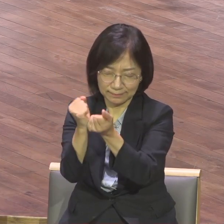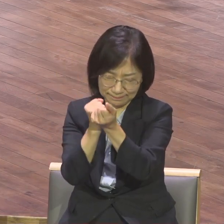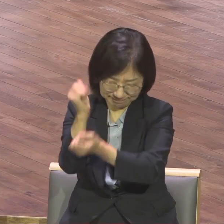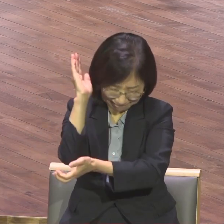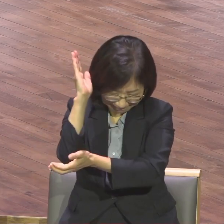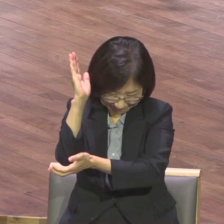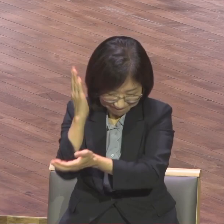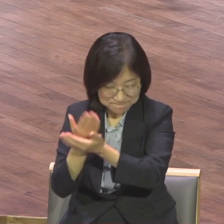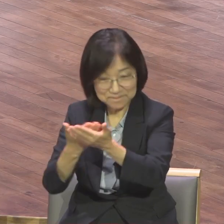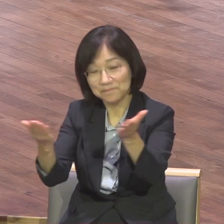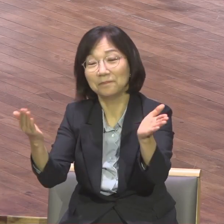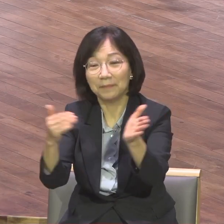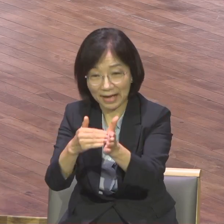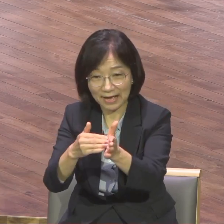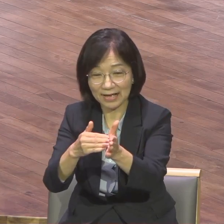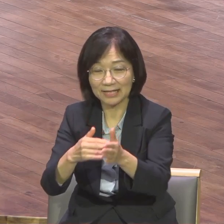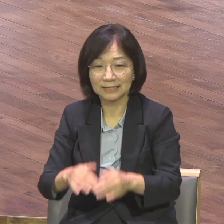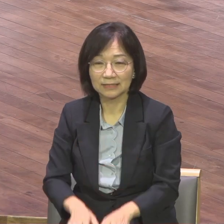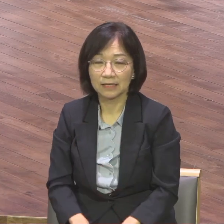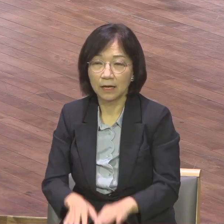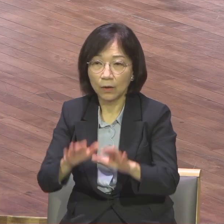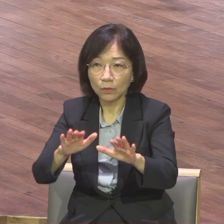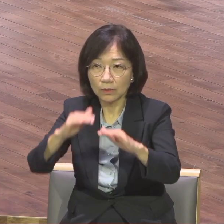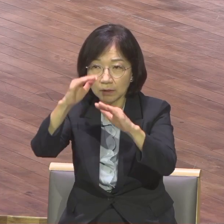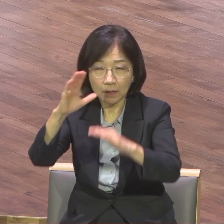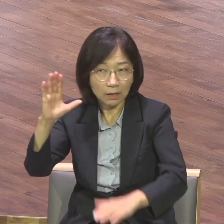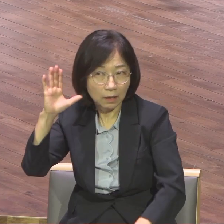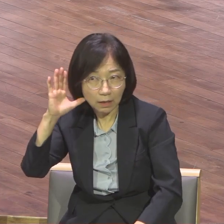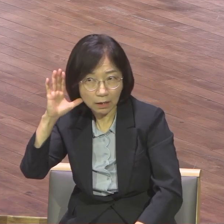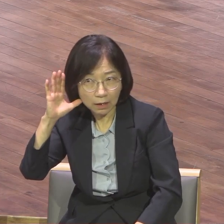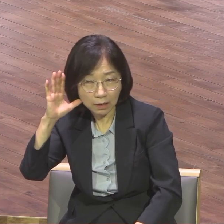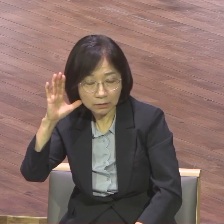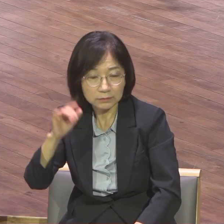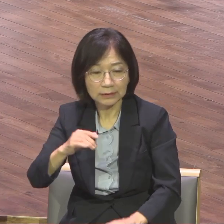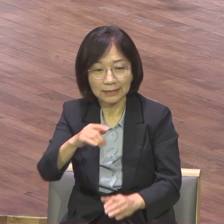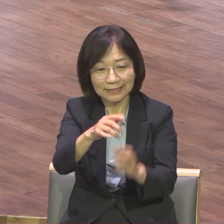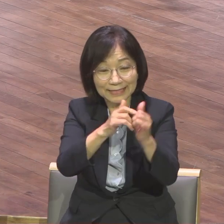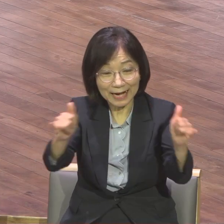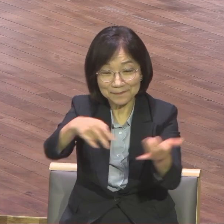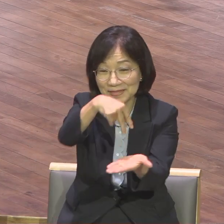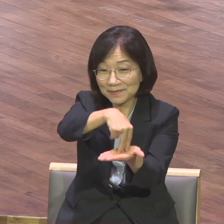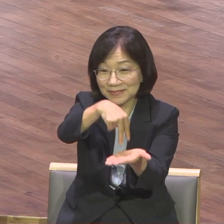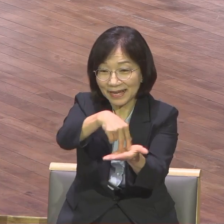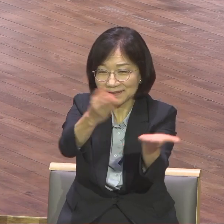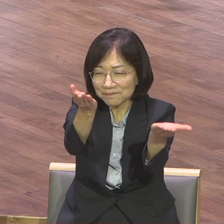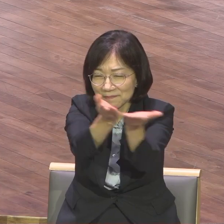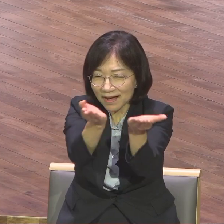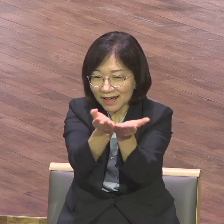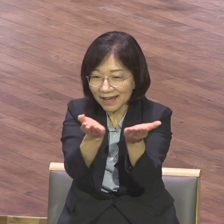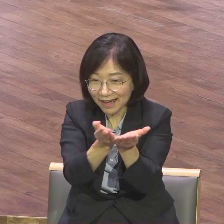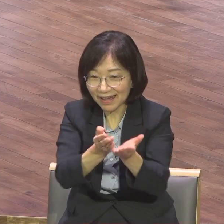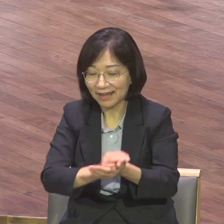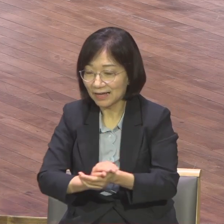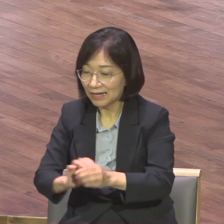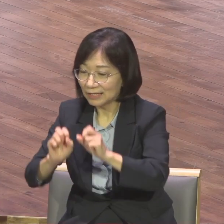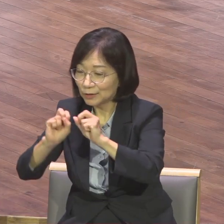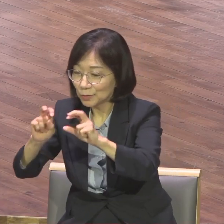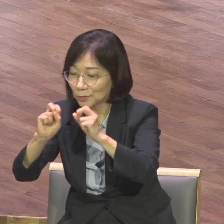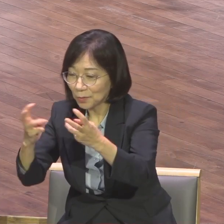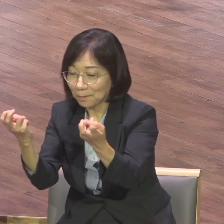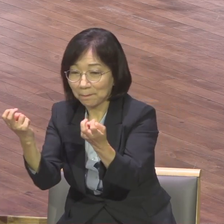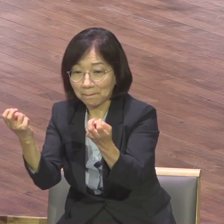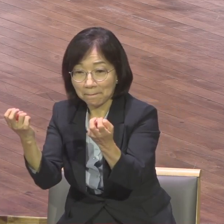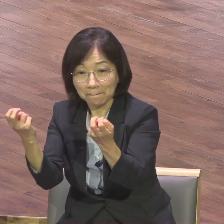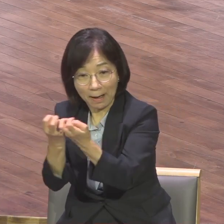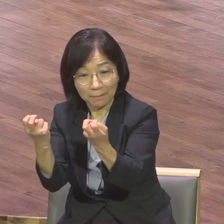있었어요. 메시지를 듣는 대상의 행편에 맞게 전도하는 방법이 다르고 표현하는 방법이